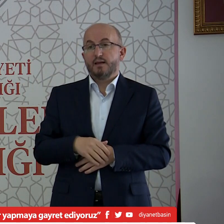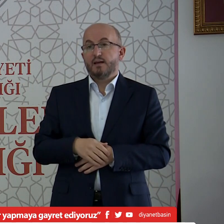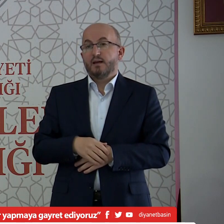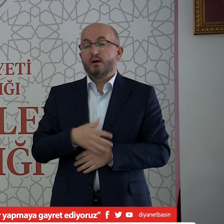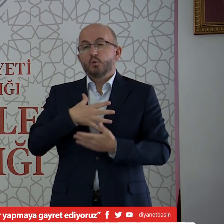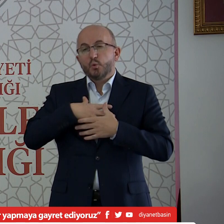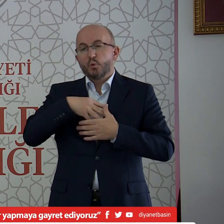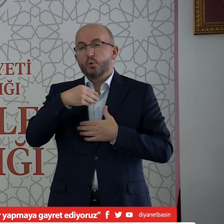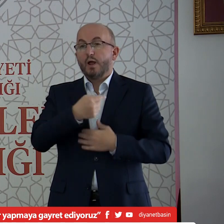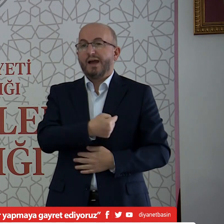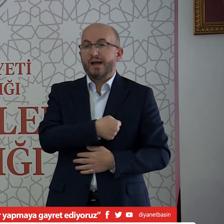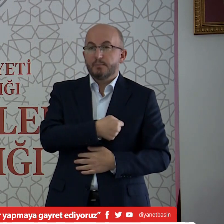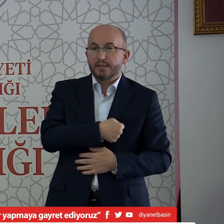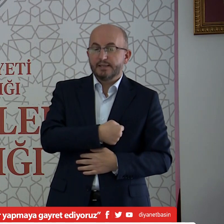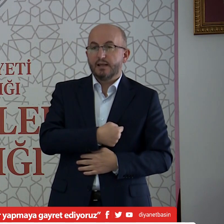ruhuyla,